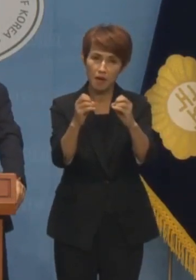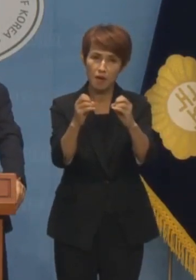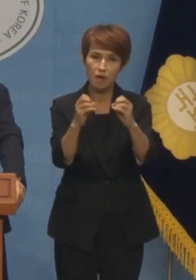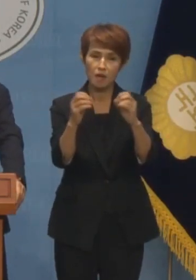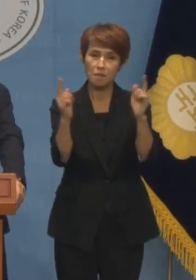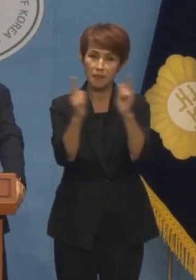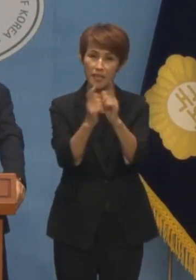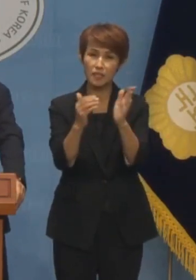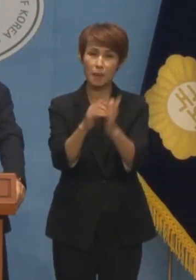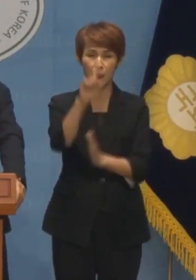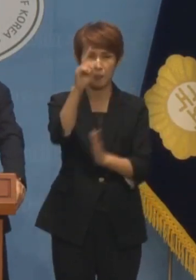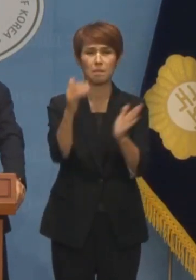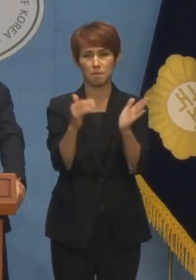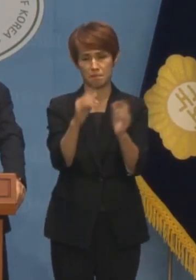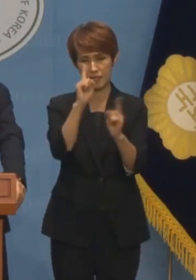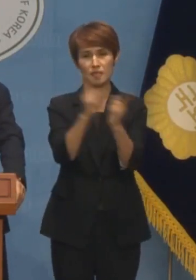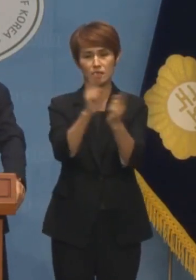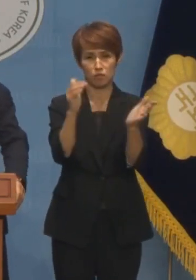양